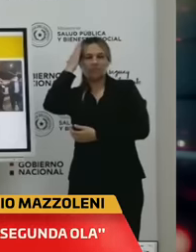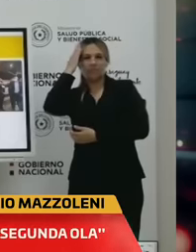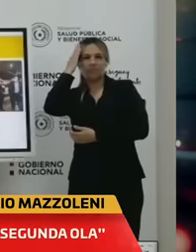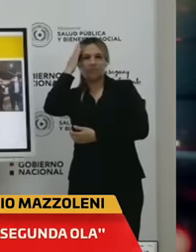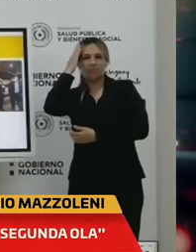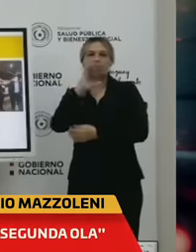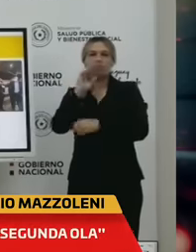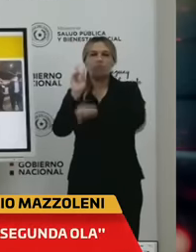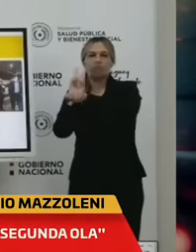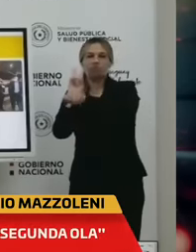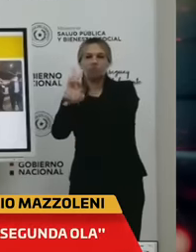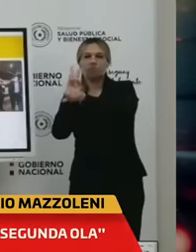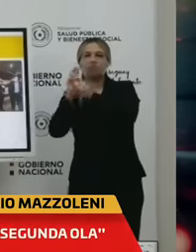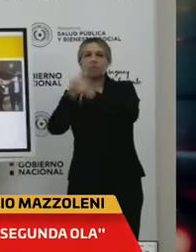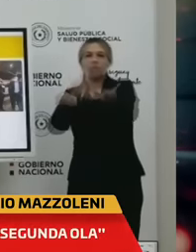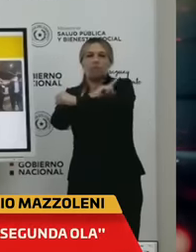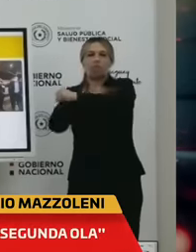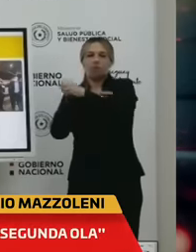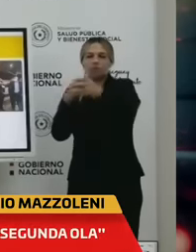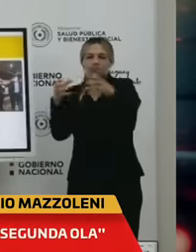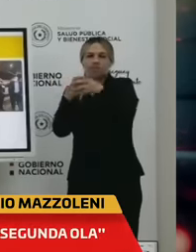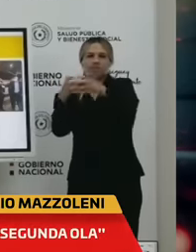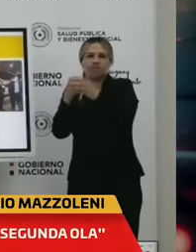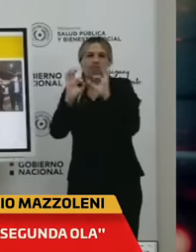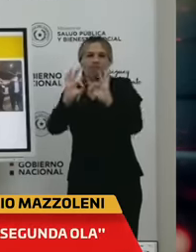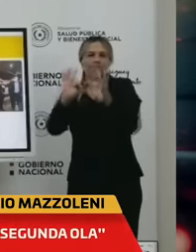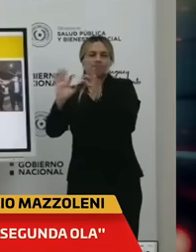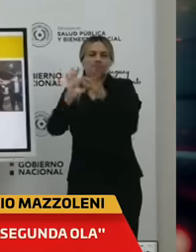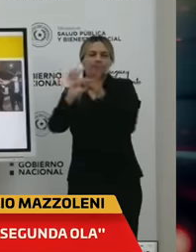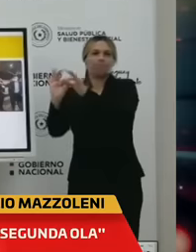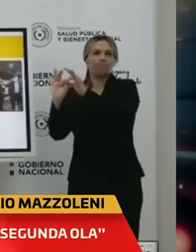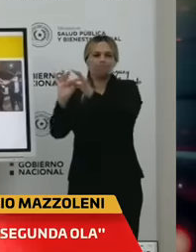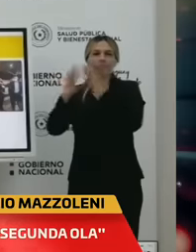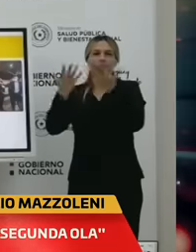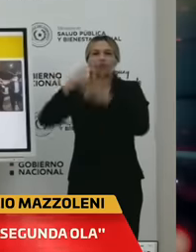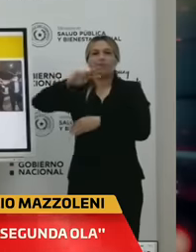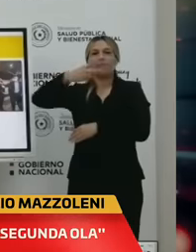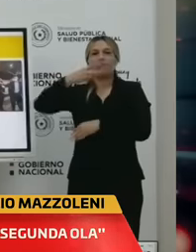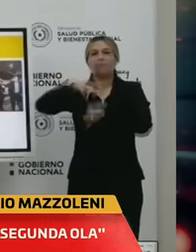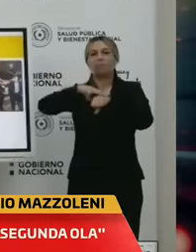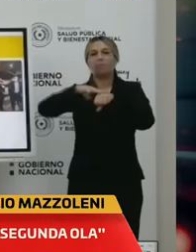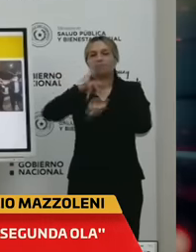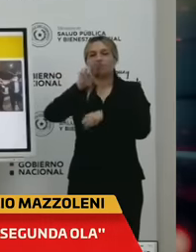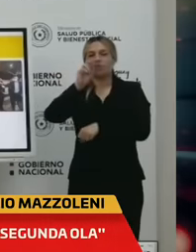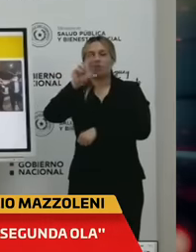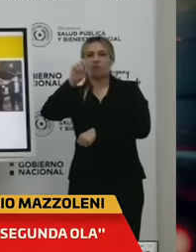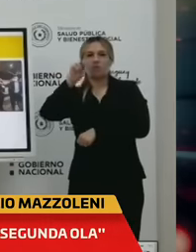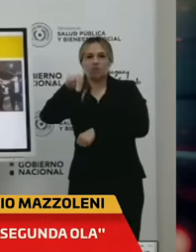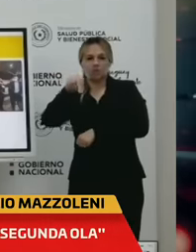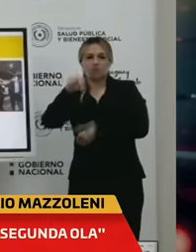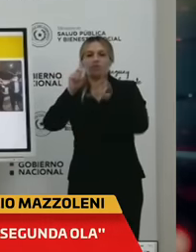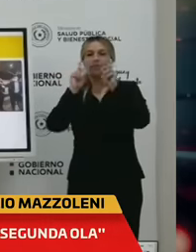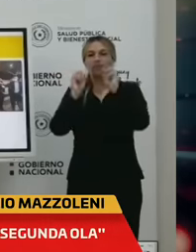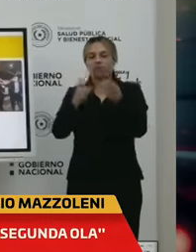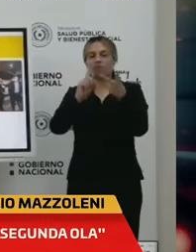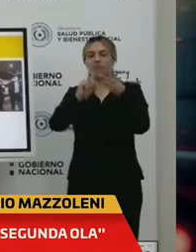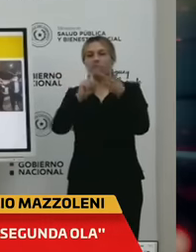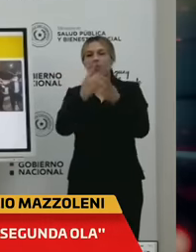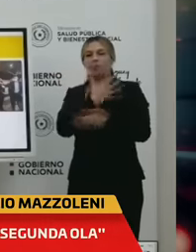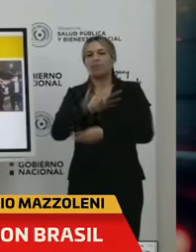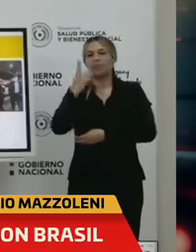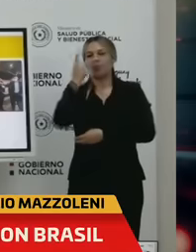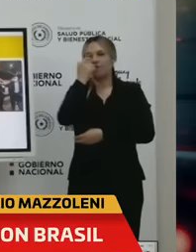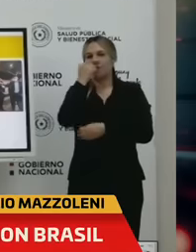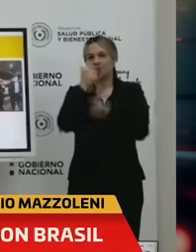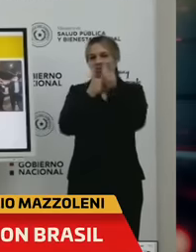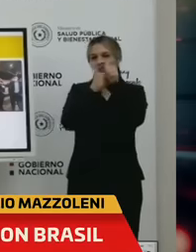y el fortalecimiento. Hoy tenemos una delegación presidida por el viceministro Rolón y el director de Vigilancia de la Salud, el